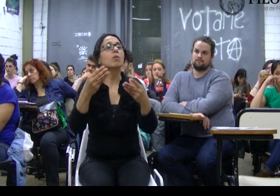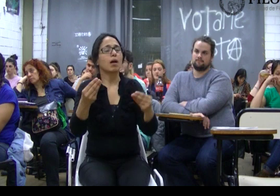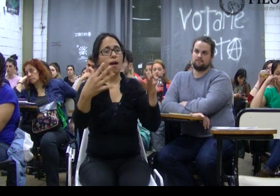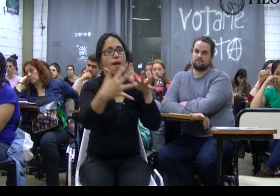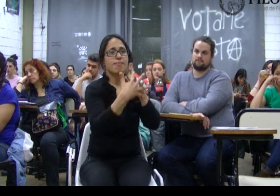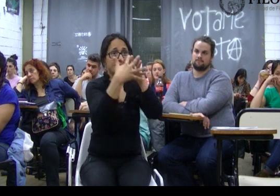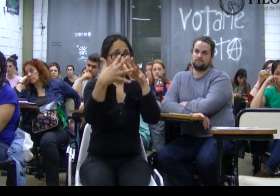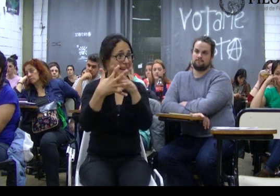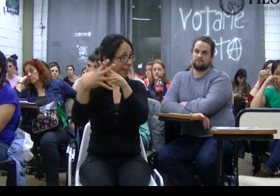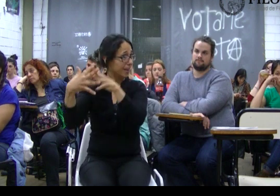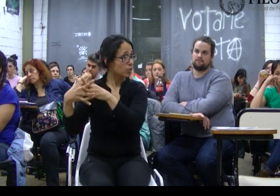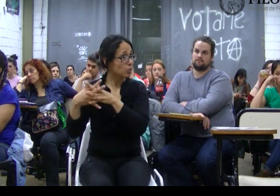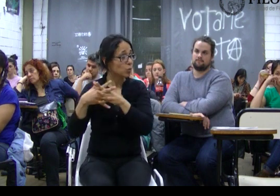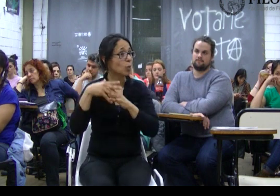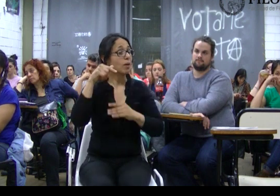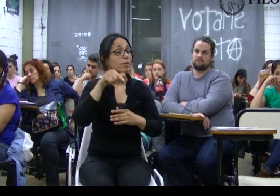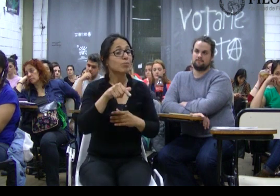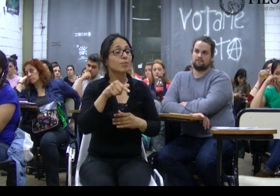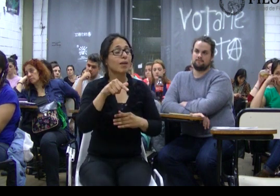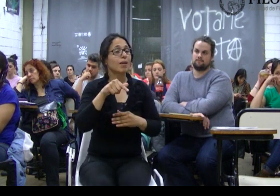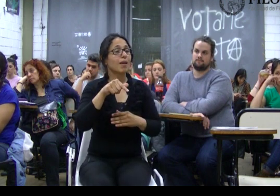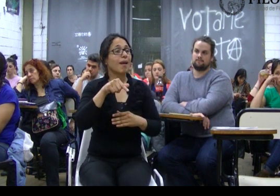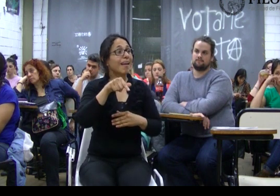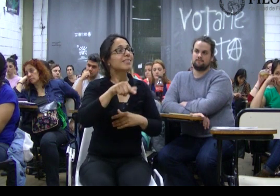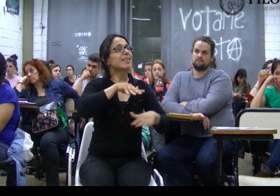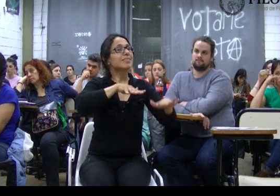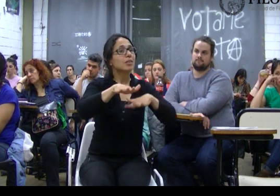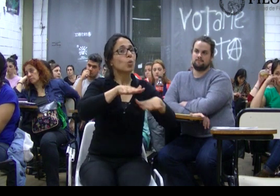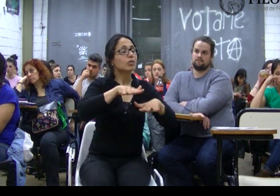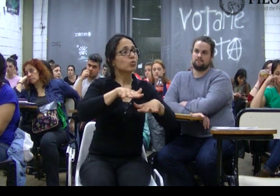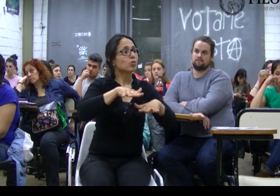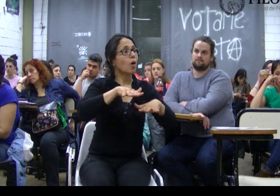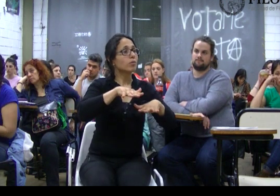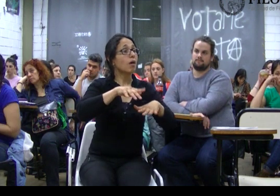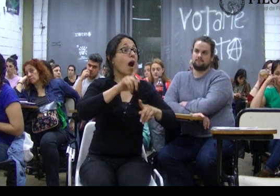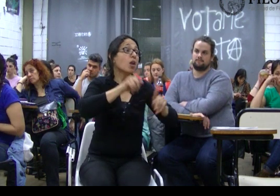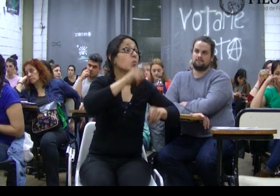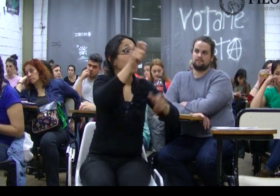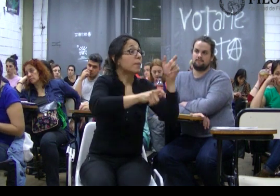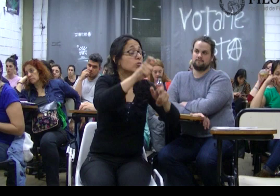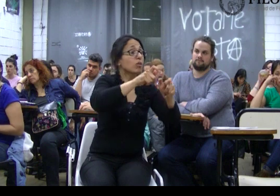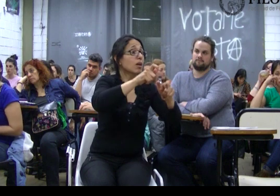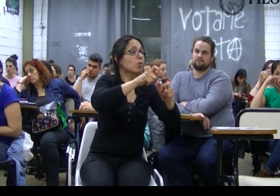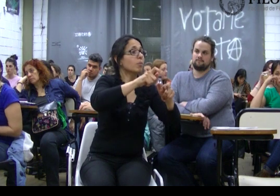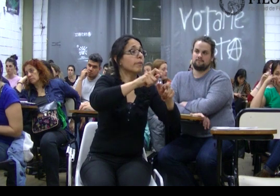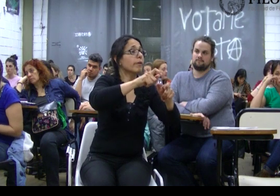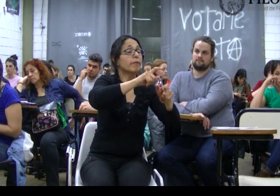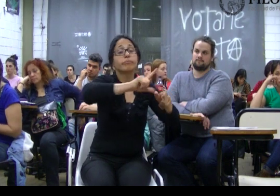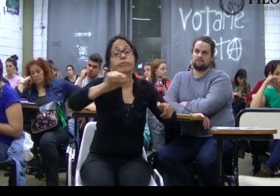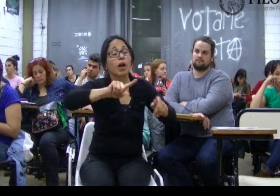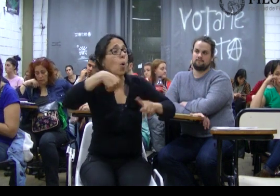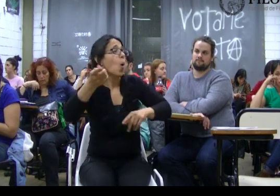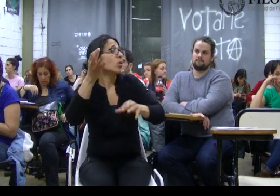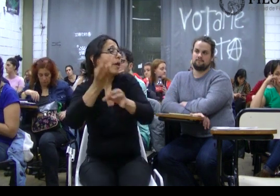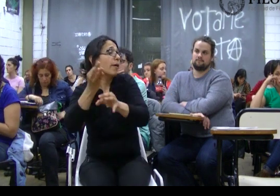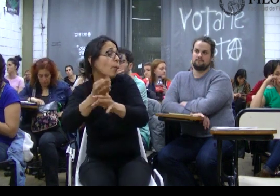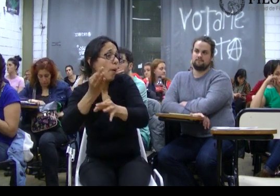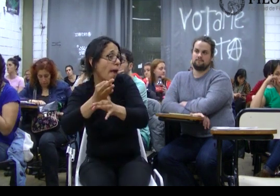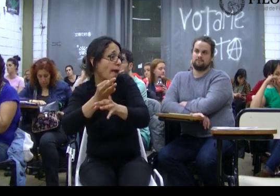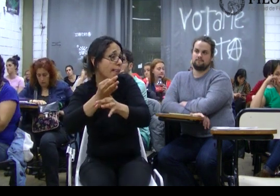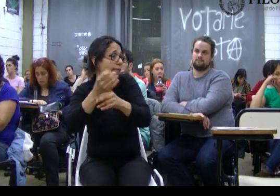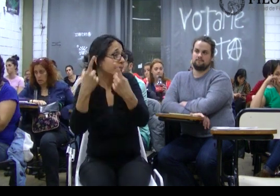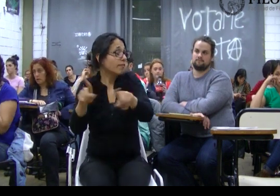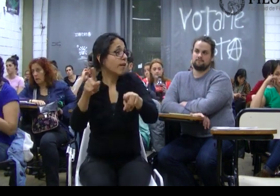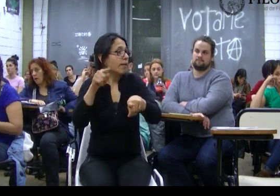esa conexión o esos vínculos entre personas que hace un par de años hubiesen ido a otra escuela y los pibes de la escuela